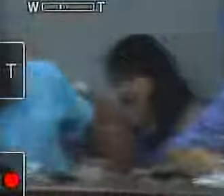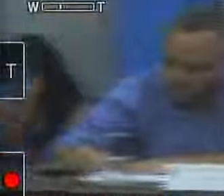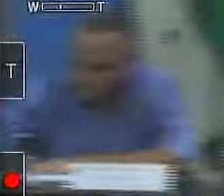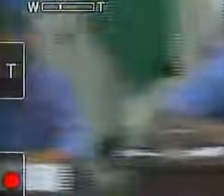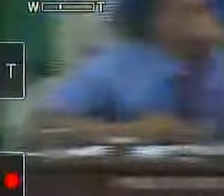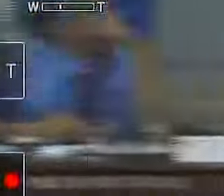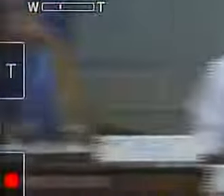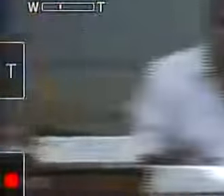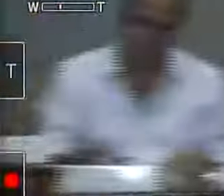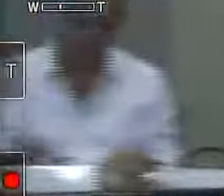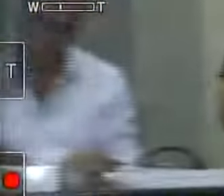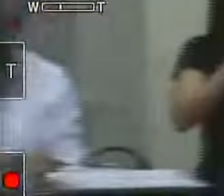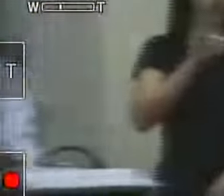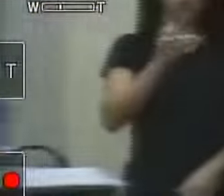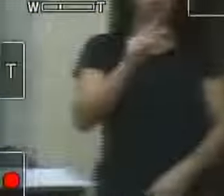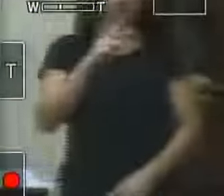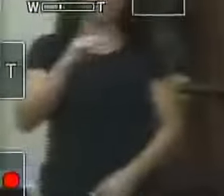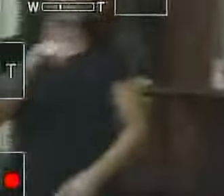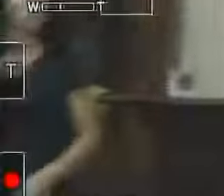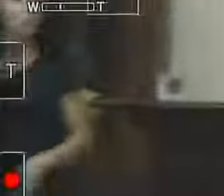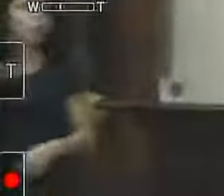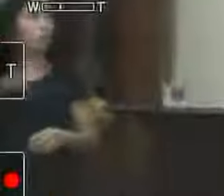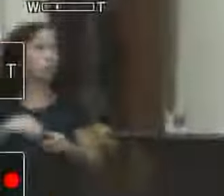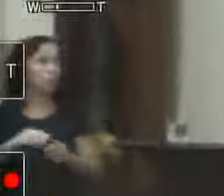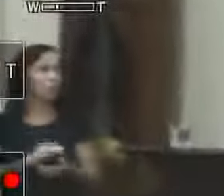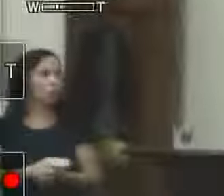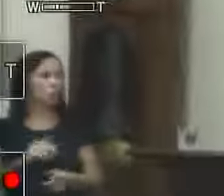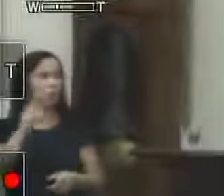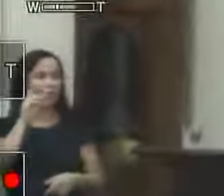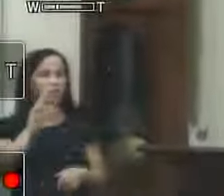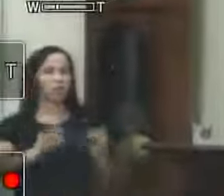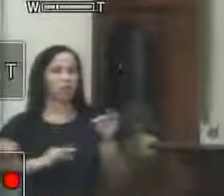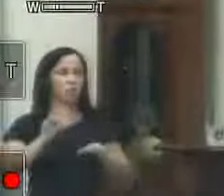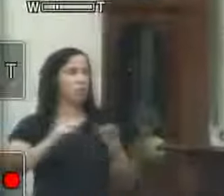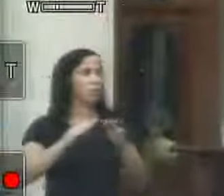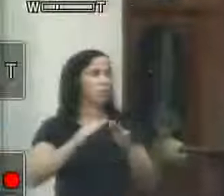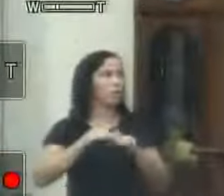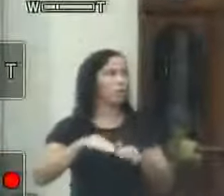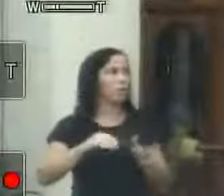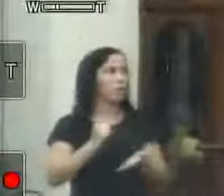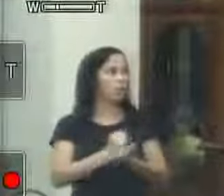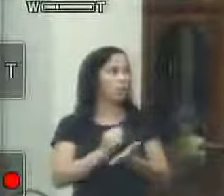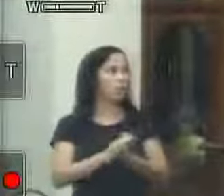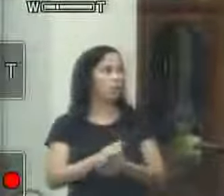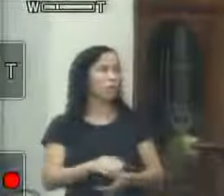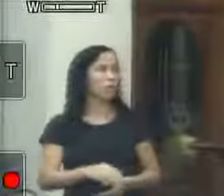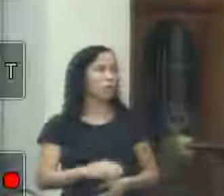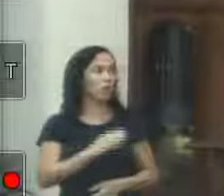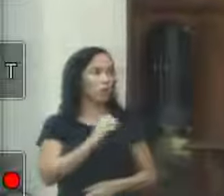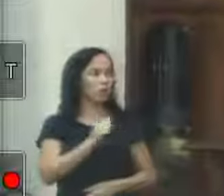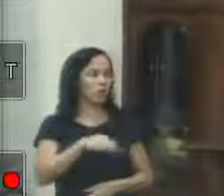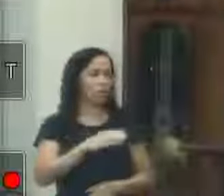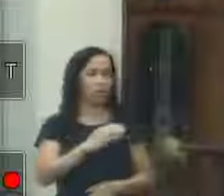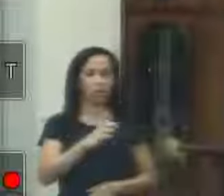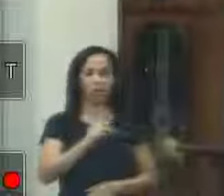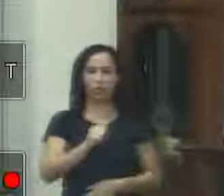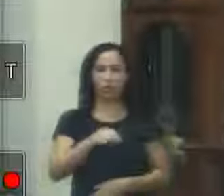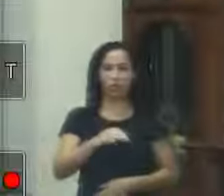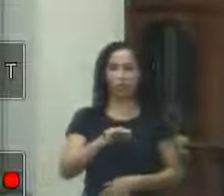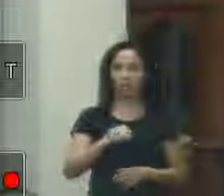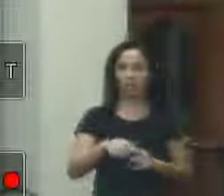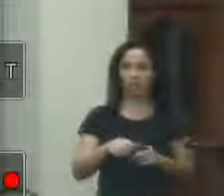e vou ver juridicamente se a gente pode pedir o cancelamento desse decreto. O prefeito sabia o valor